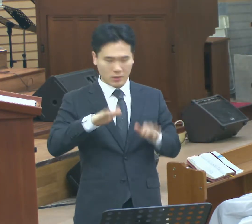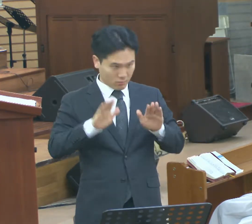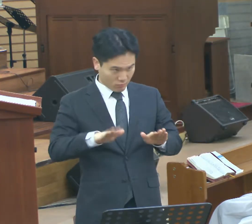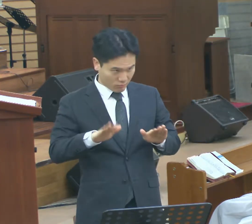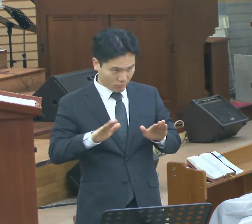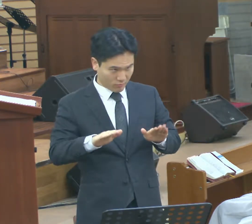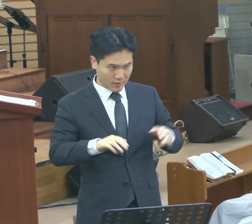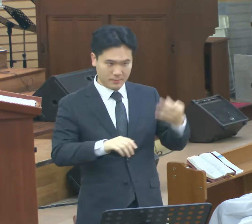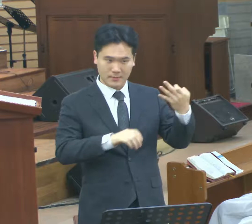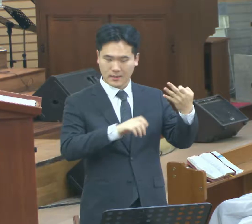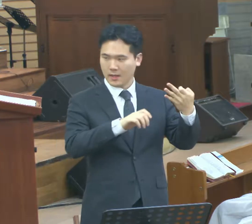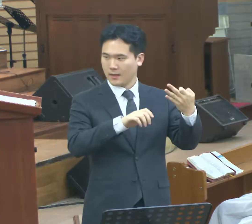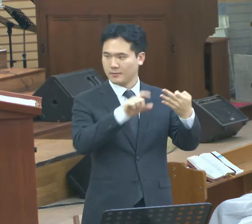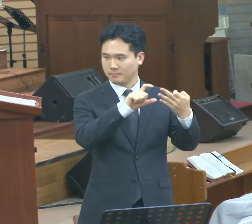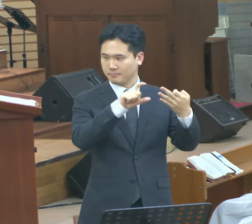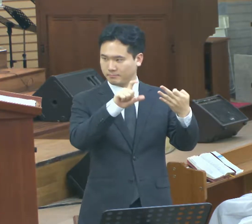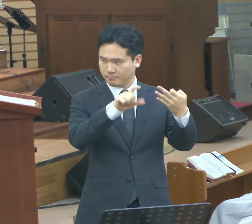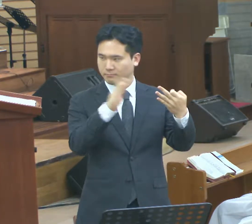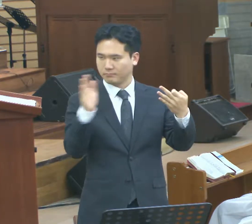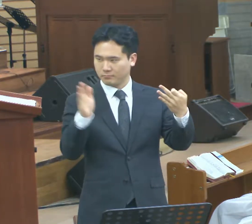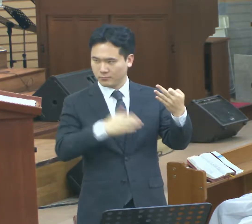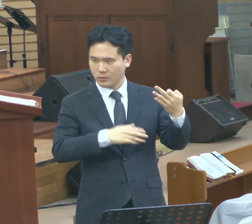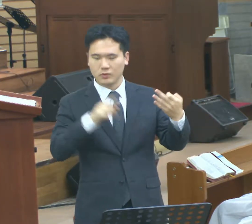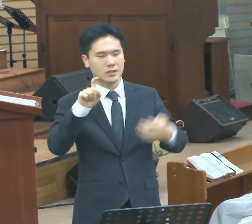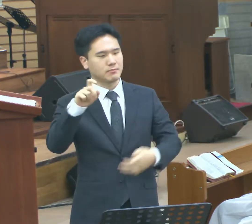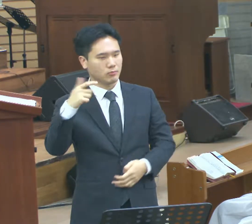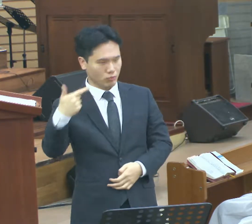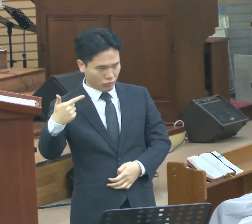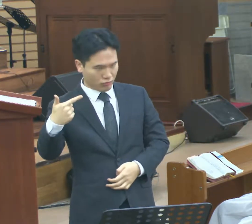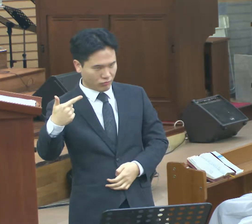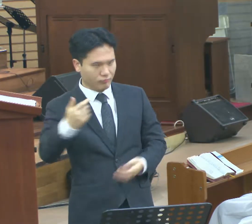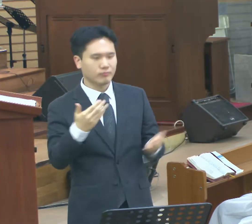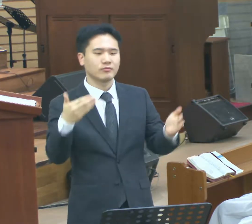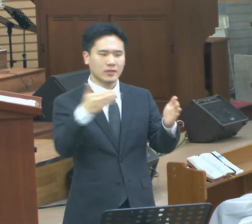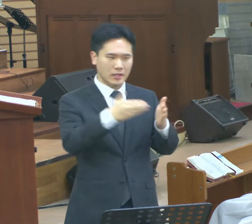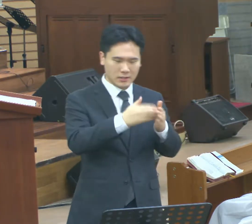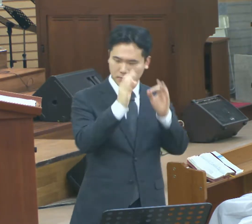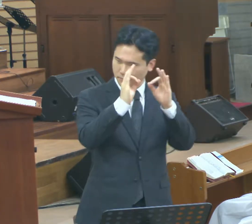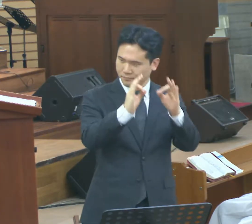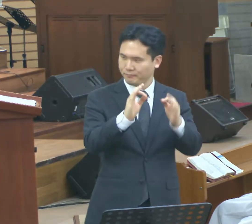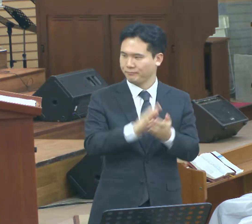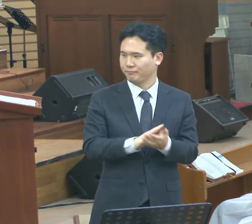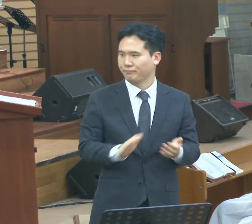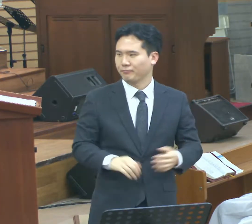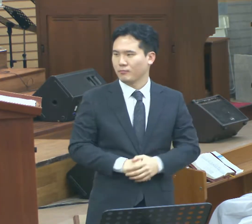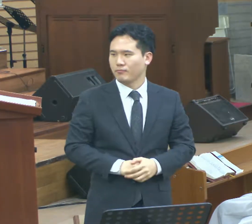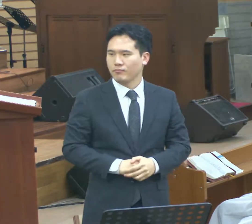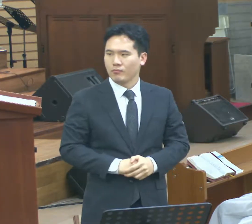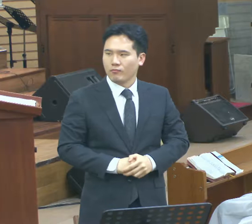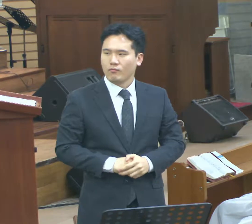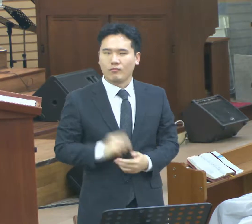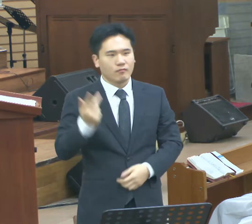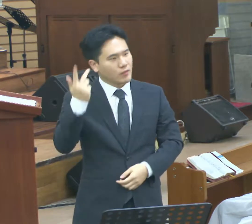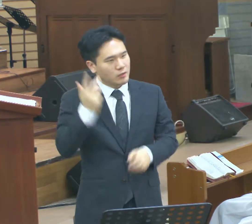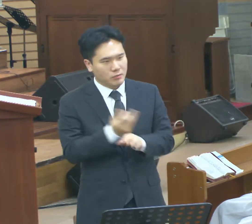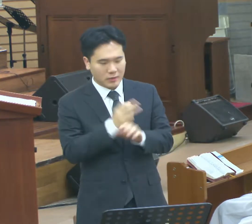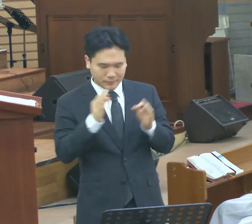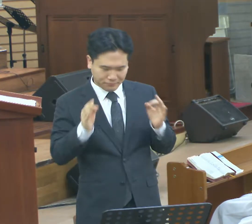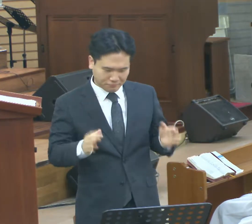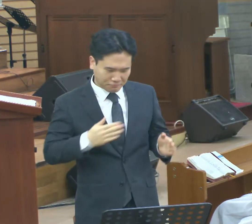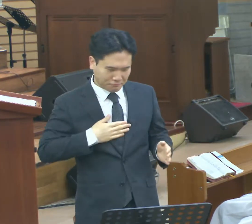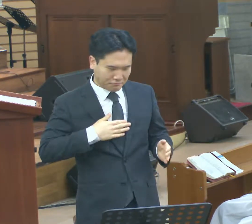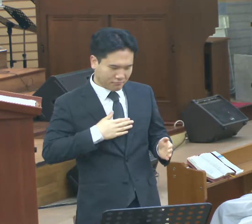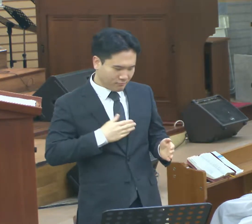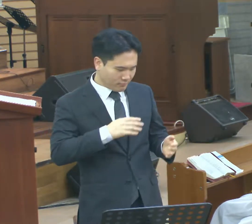14장부터 16장 그렇게 살펴보려고 합니다. 주일 설교를 지난 한 주간 동안 묵상하다가